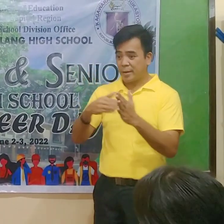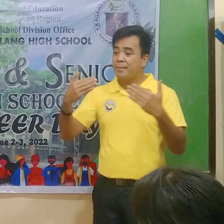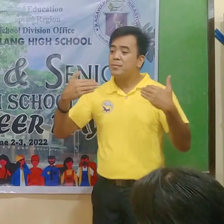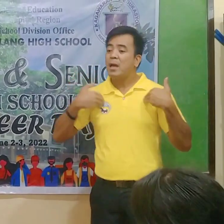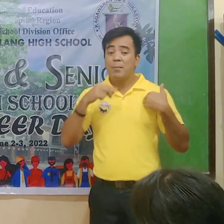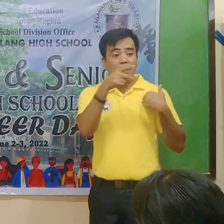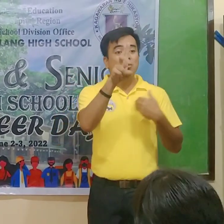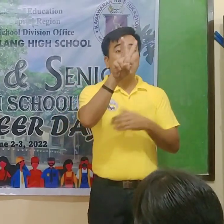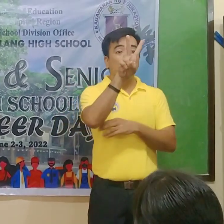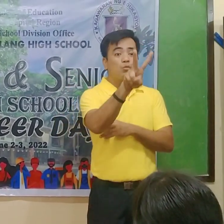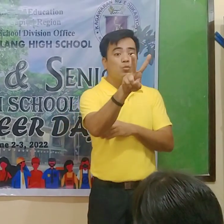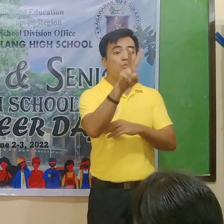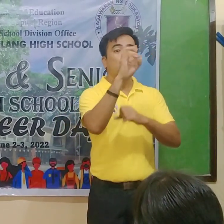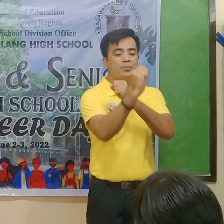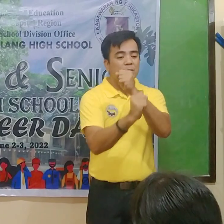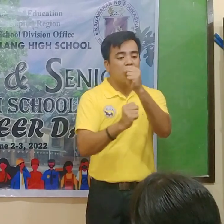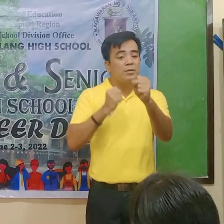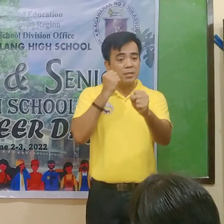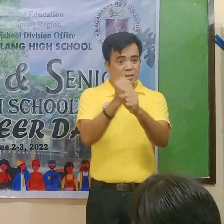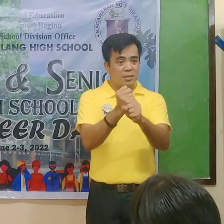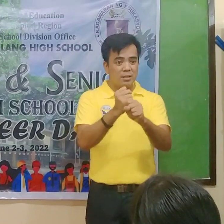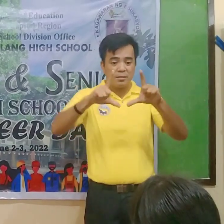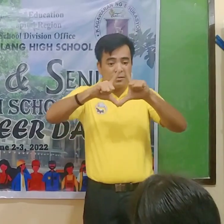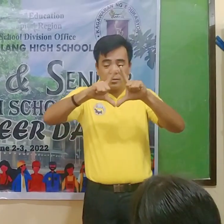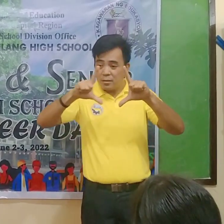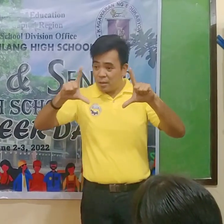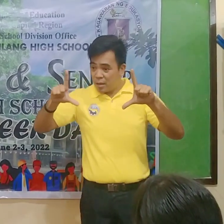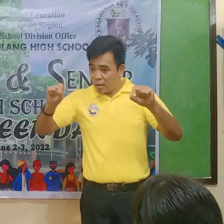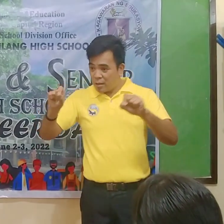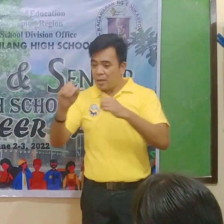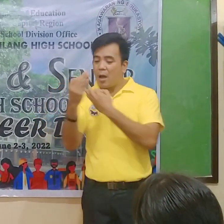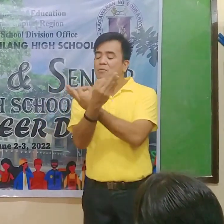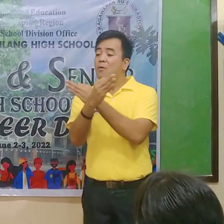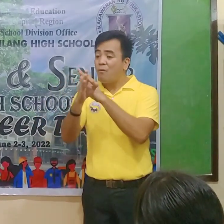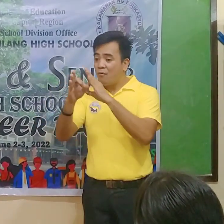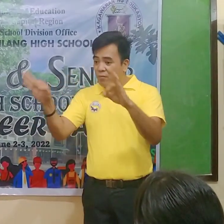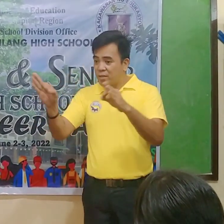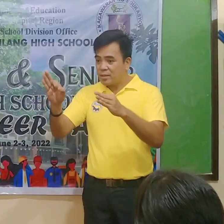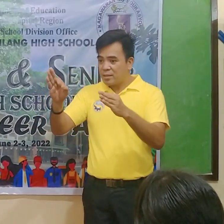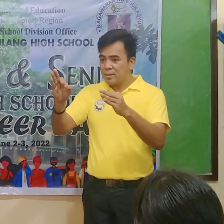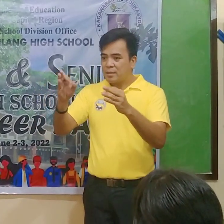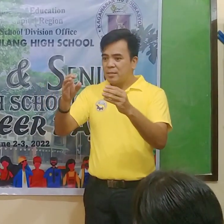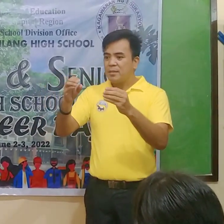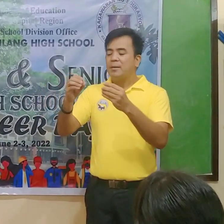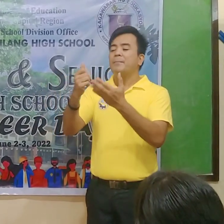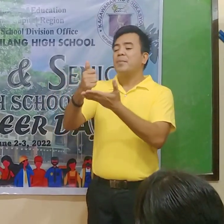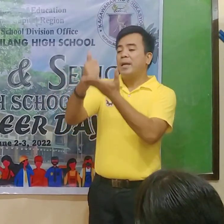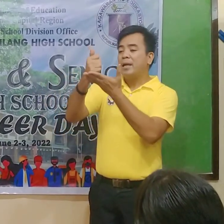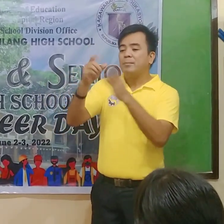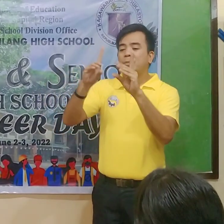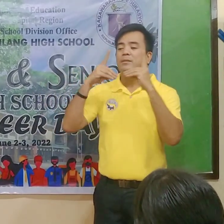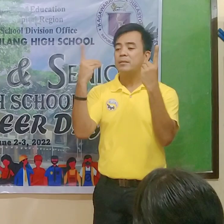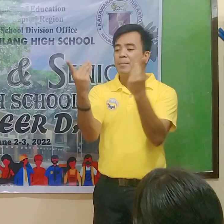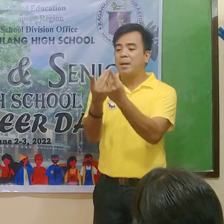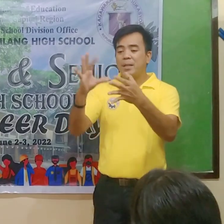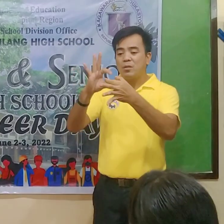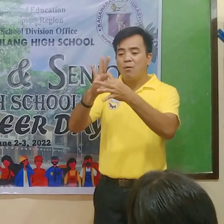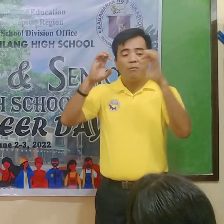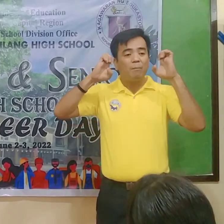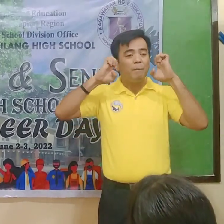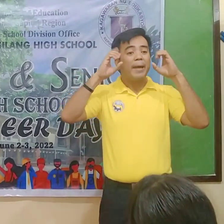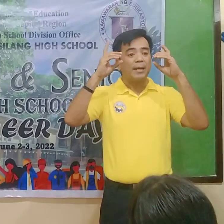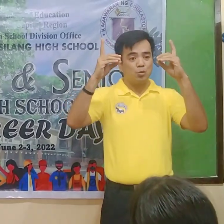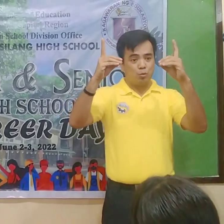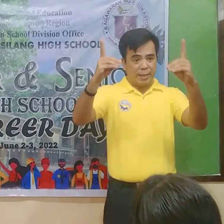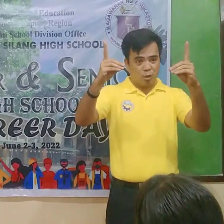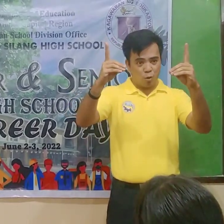2 taong voucher na provided po ng Department of Education. So, may tanong pa po mga ma'am. Okay.